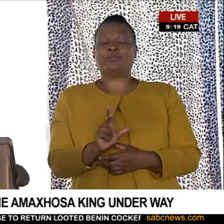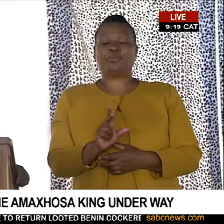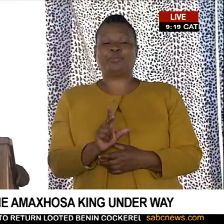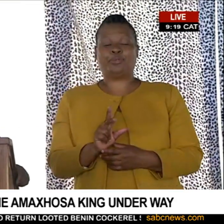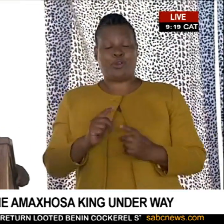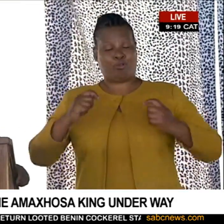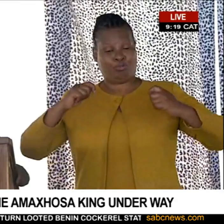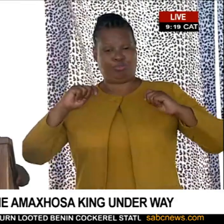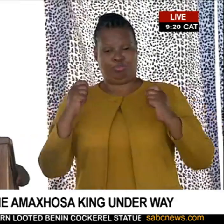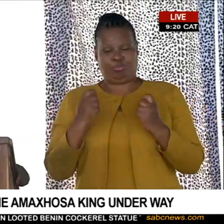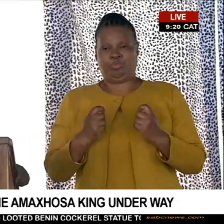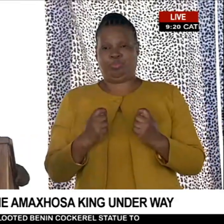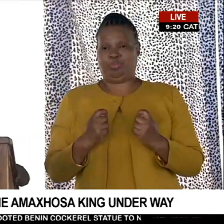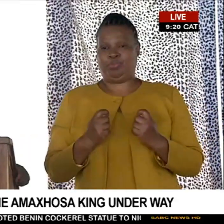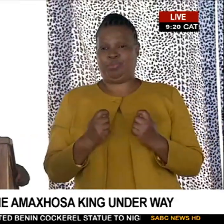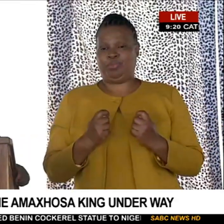Kulamagorha ke singabalula